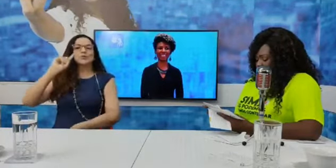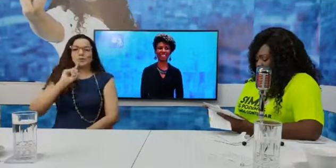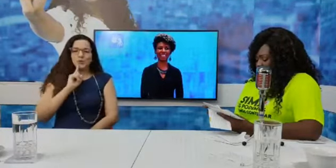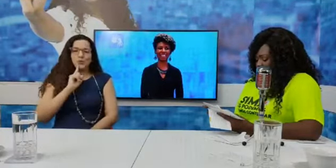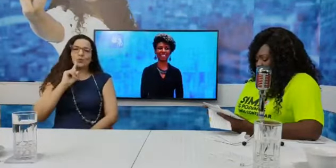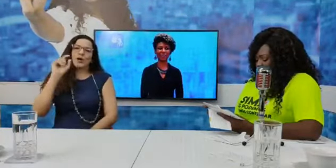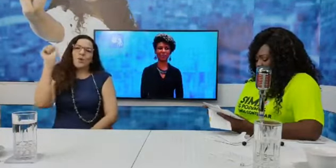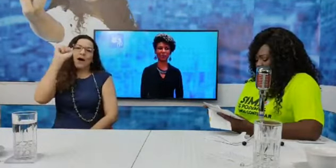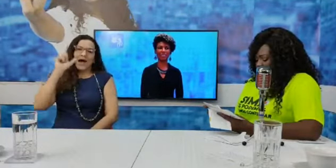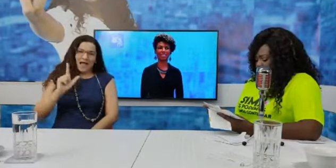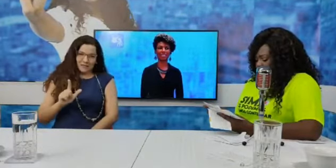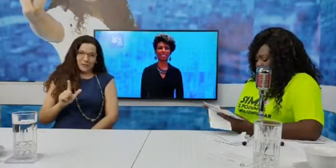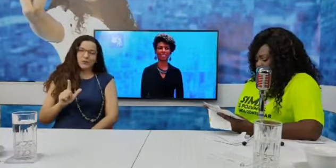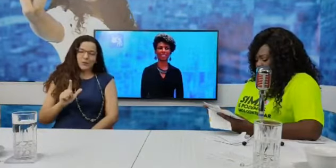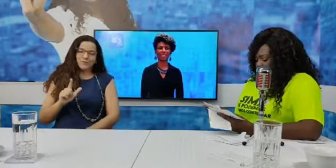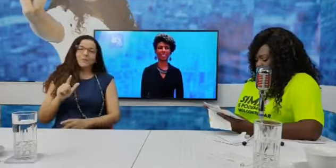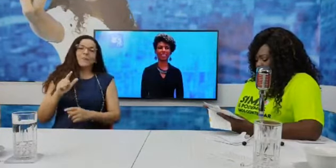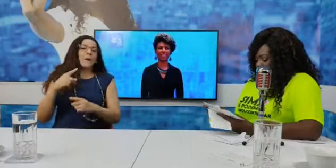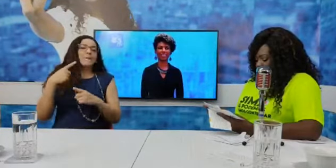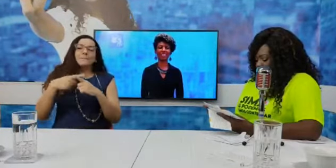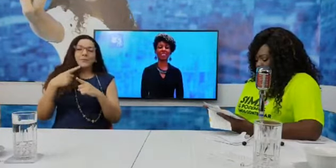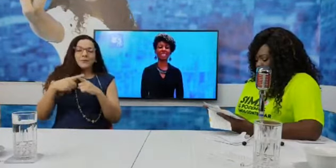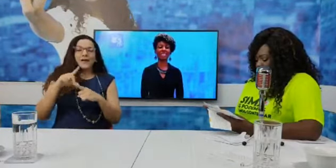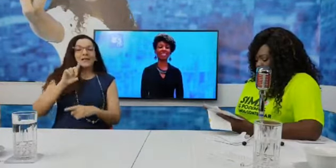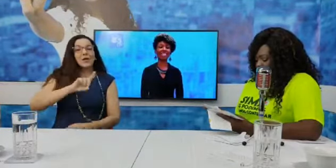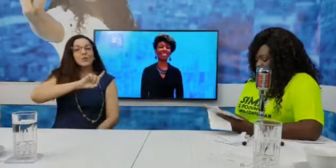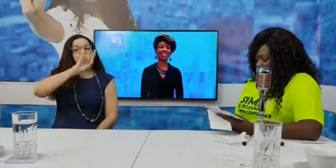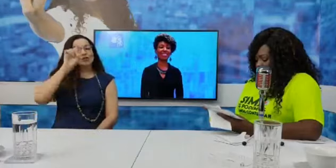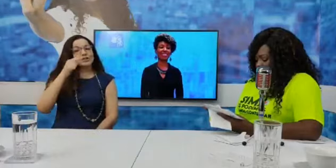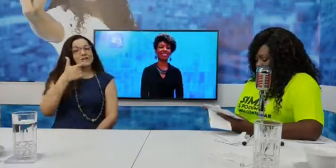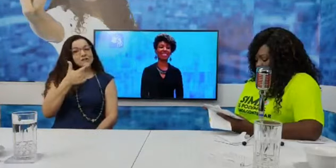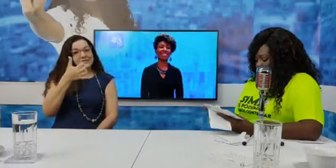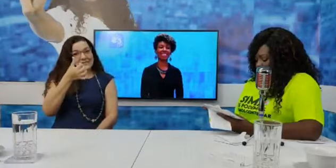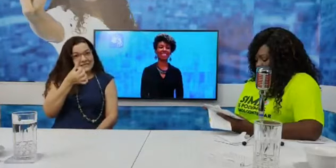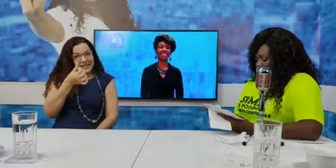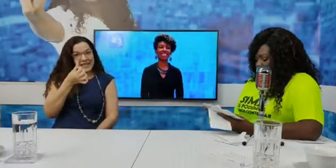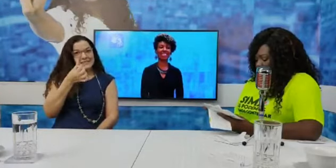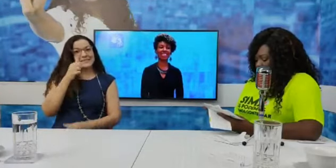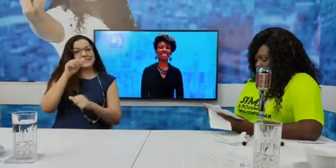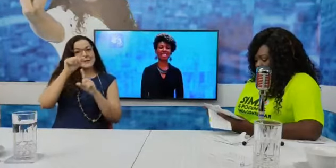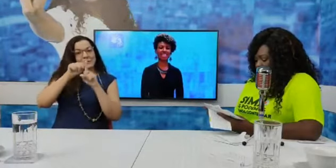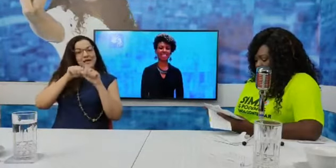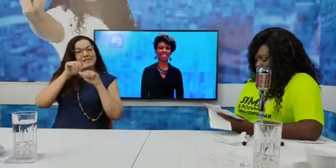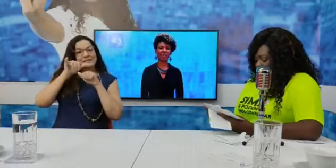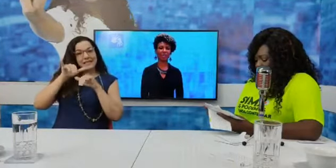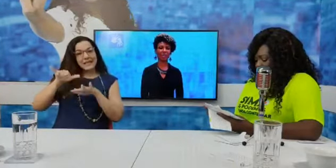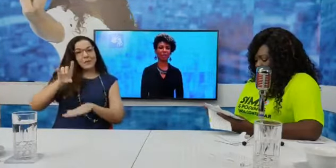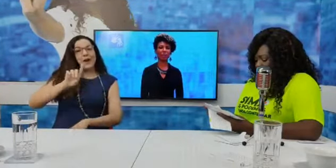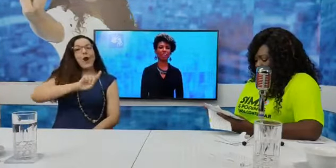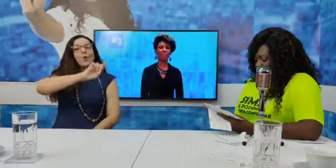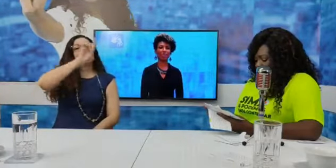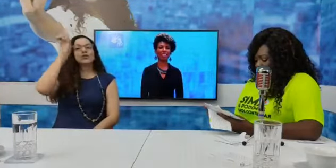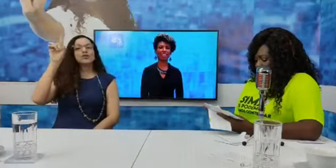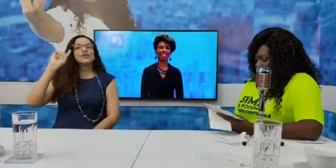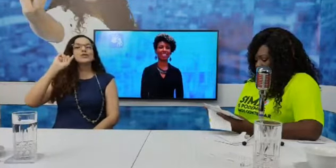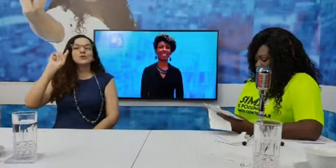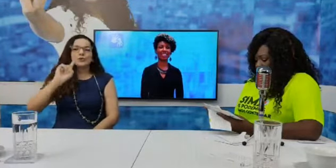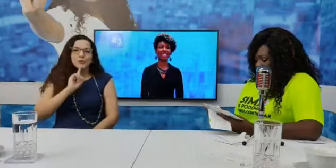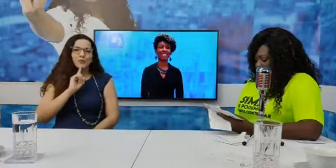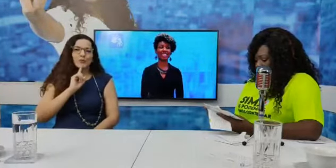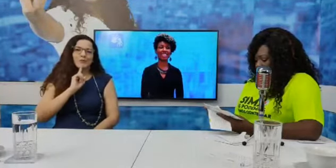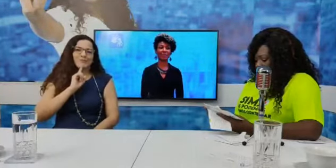mês de setembro, nós temos o Setembro Azul, que é o dia 26 de setembro, que comemoramos, né?